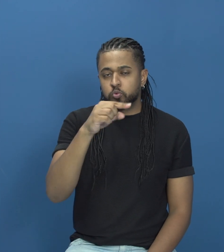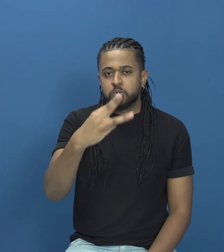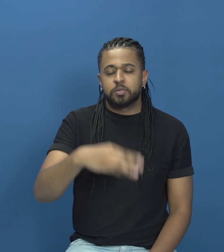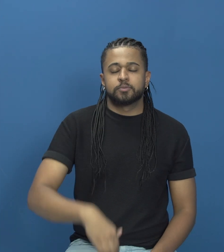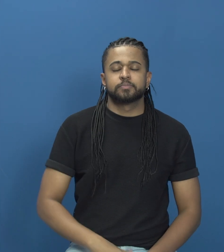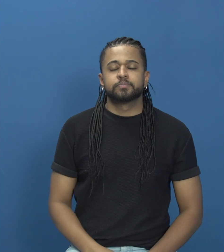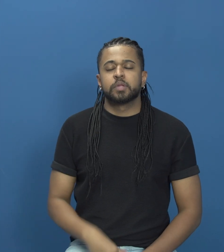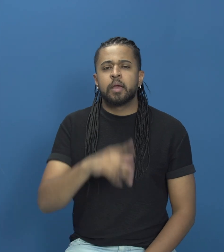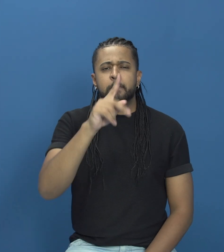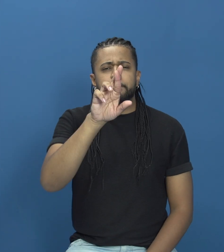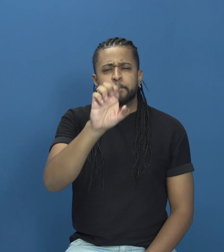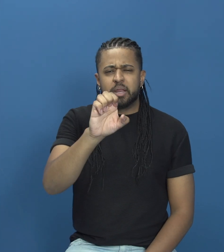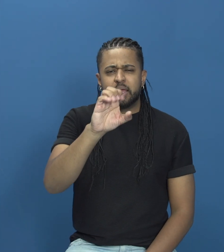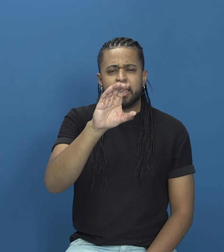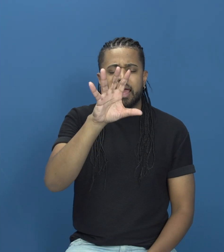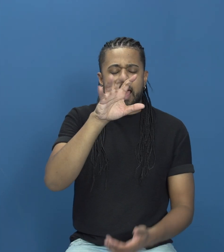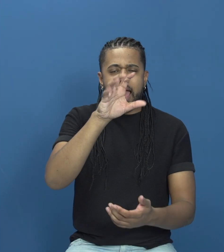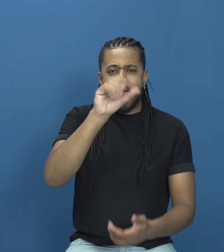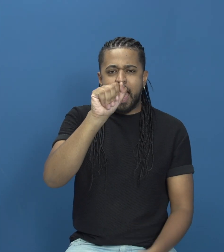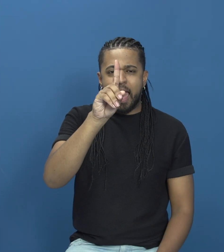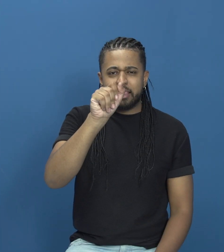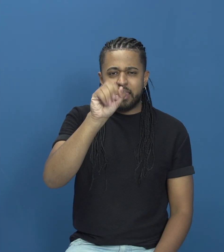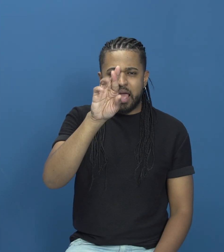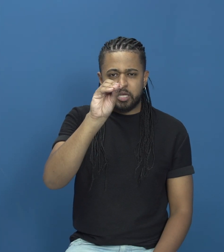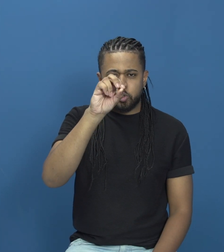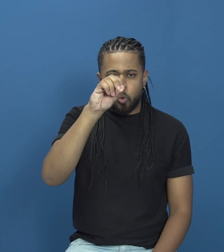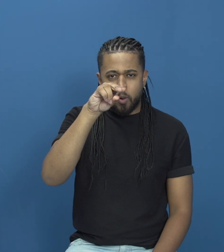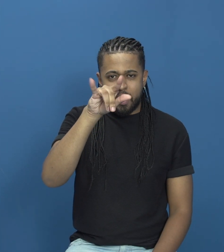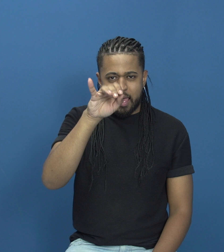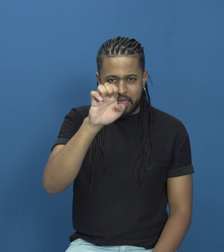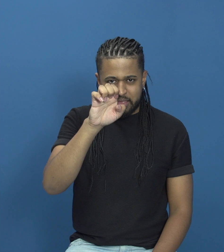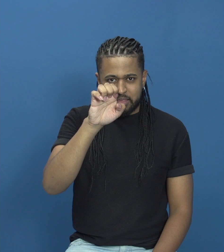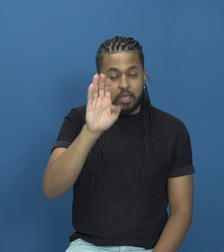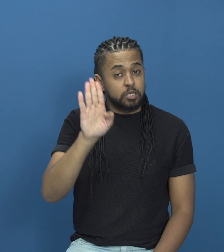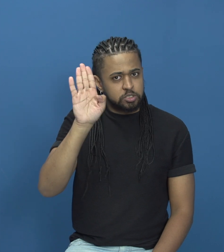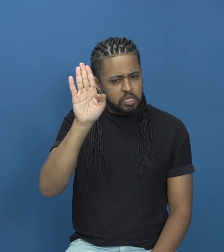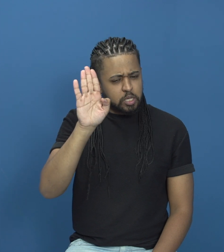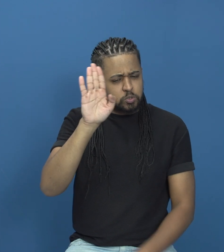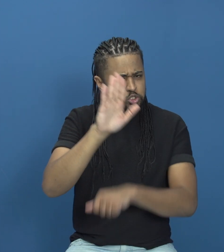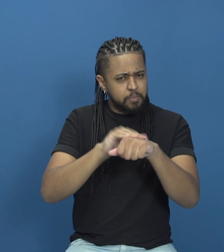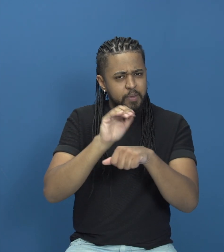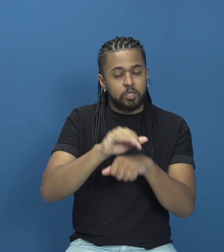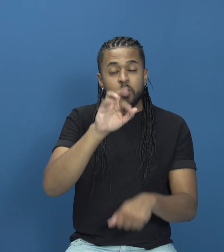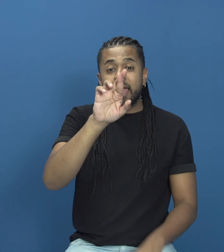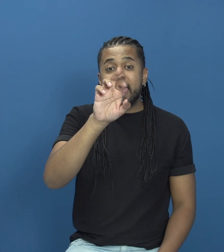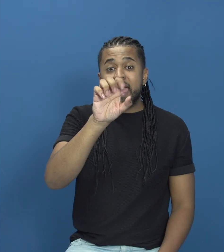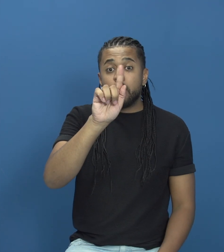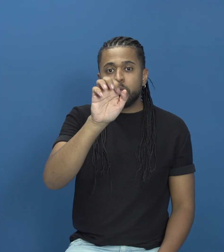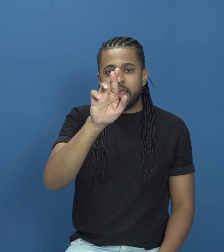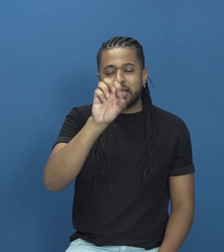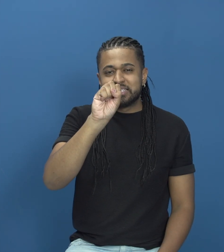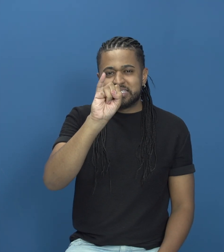8.3. O pré-cadastro online dos candidatos convocados na chamada regular pelo